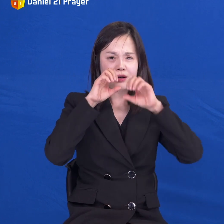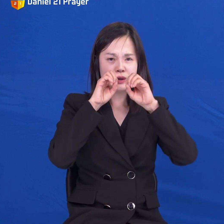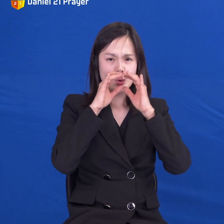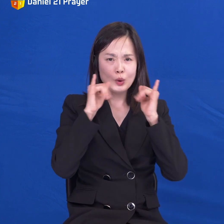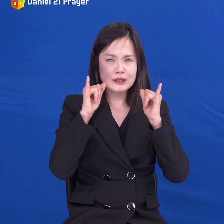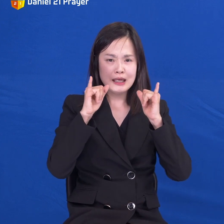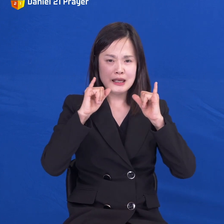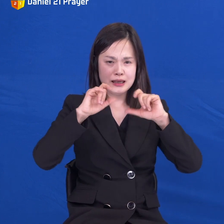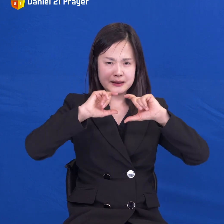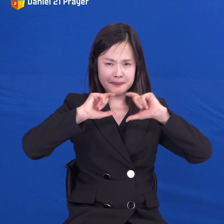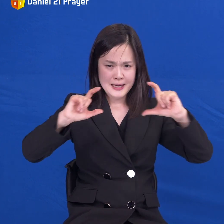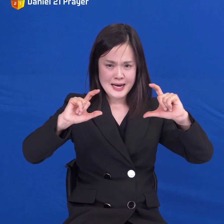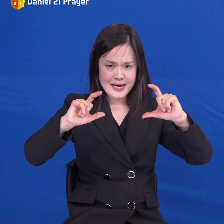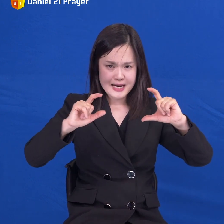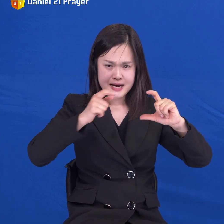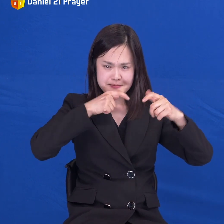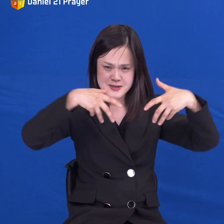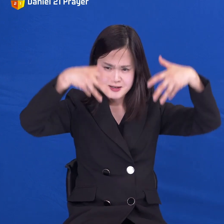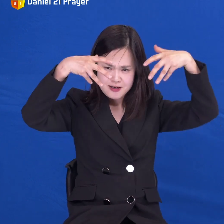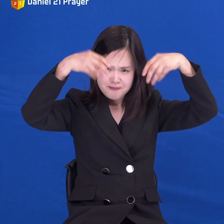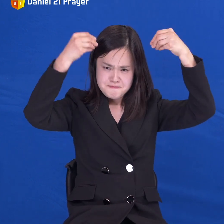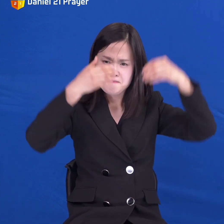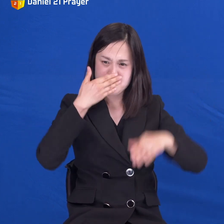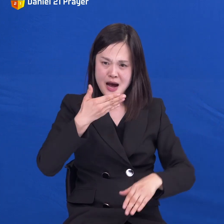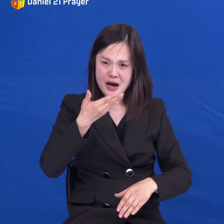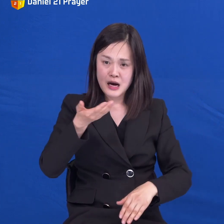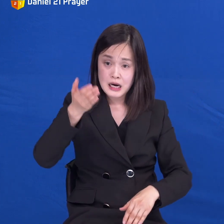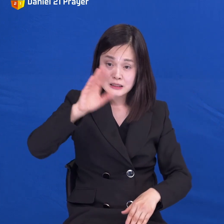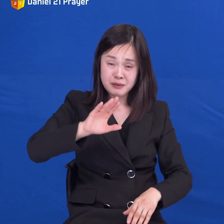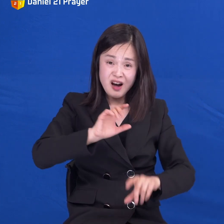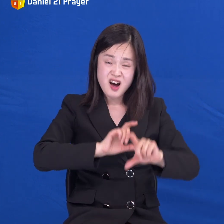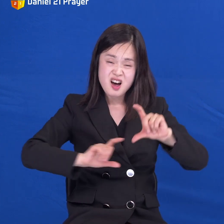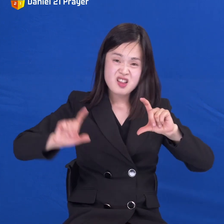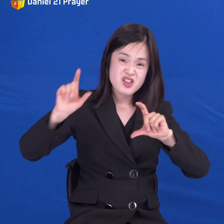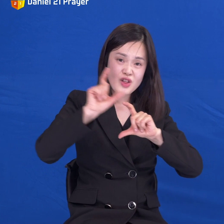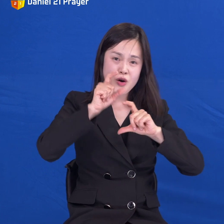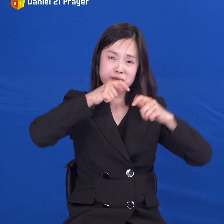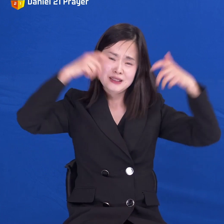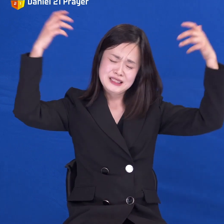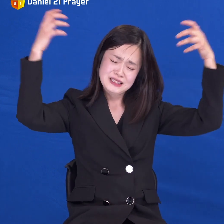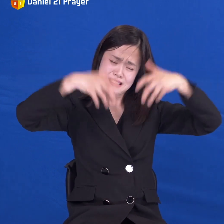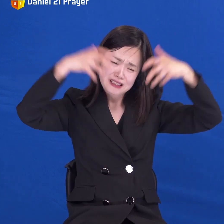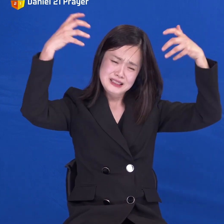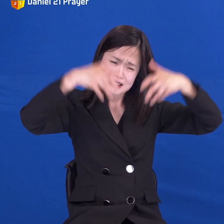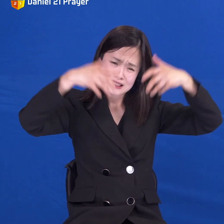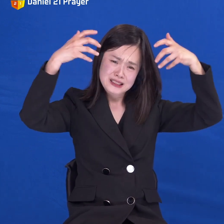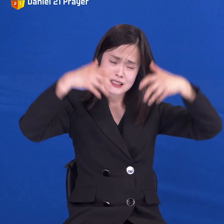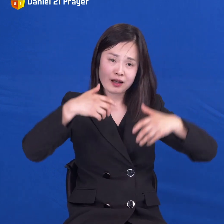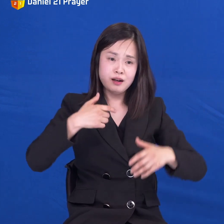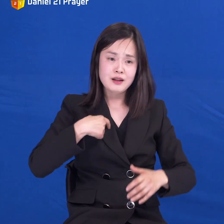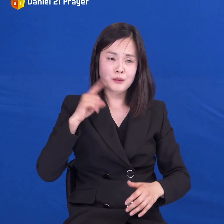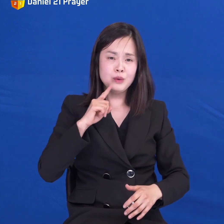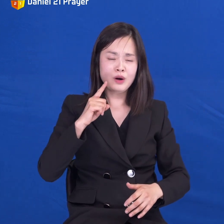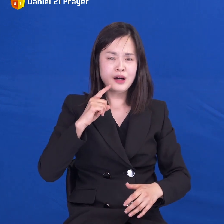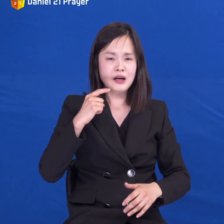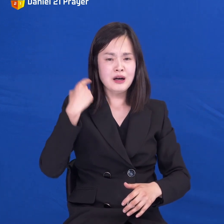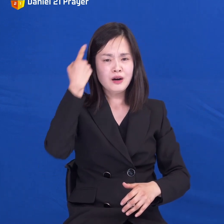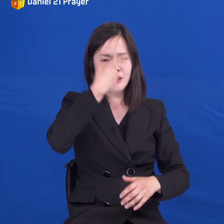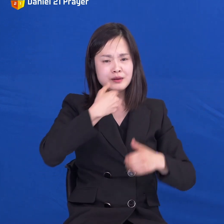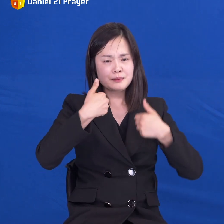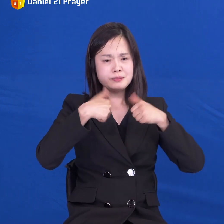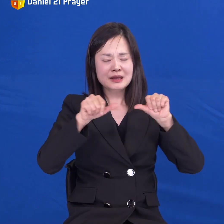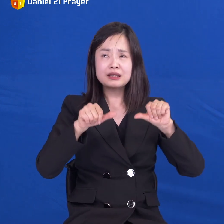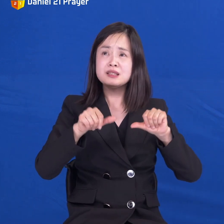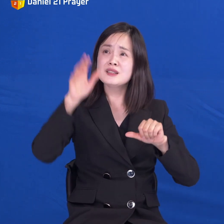폭우가 쏟아지기 시작하는데 멈추질 않습니다. 완전 망신입니다. 주님